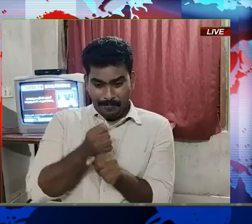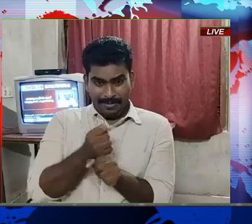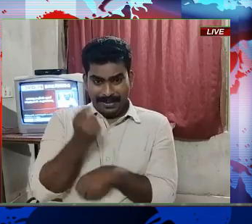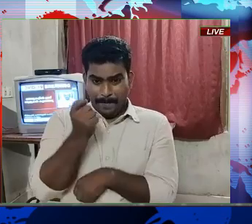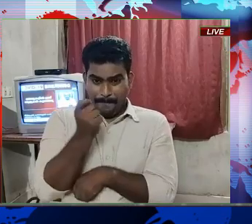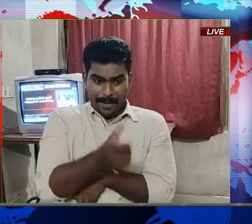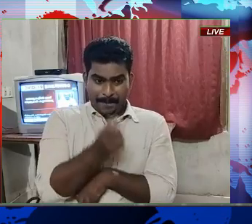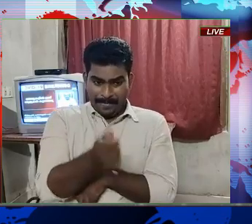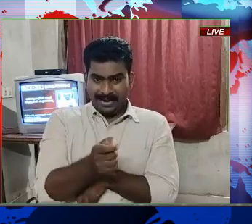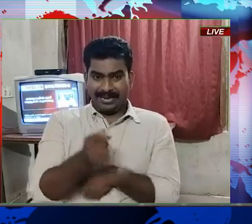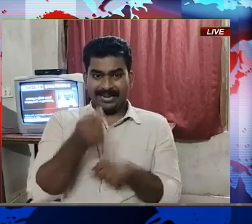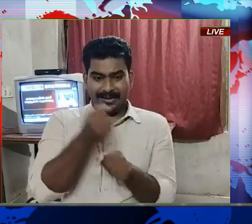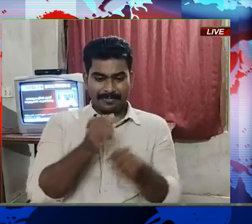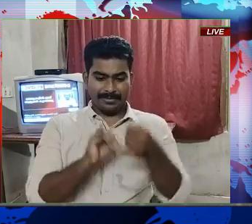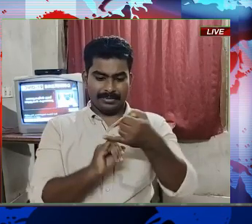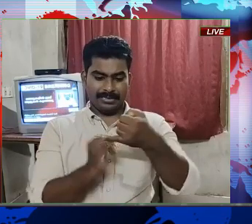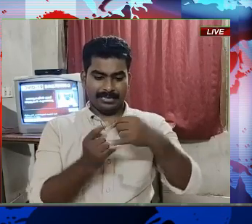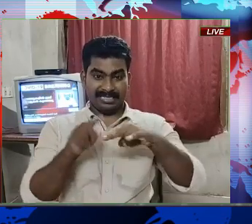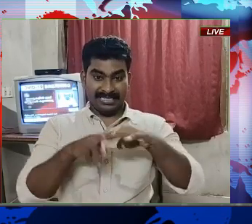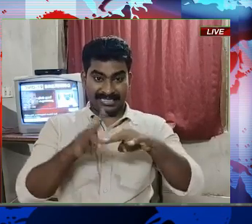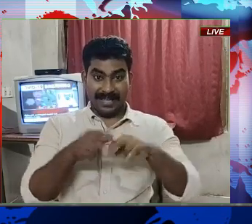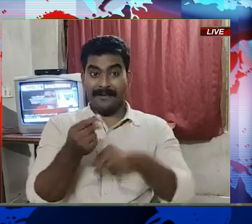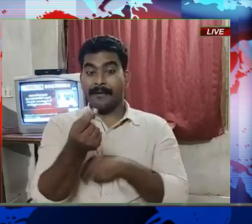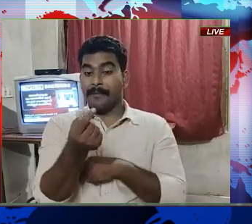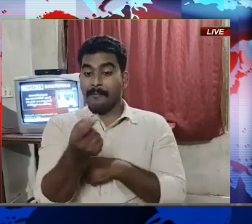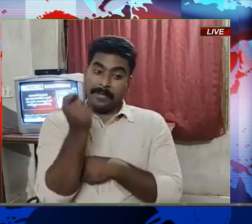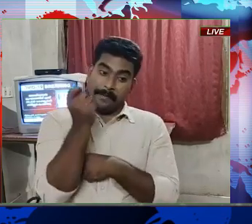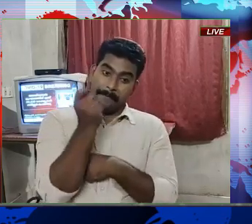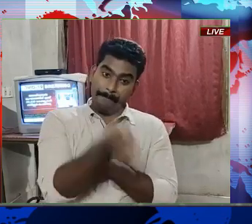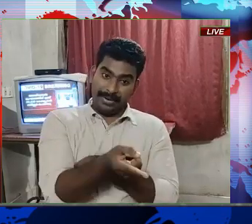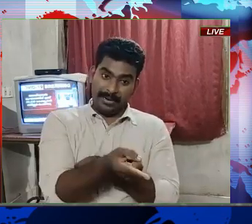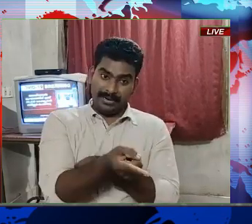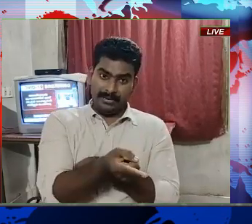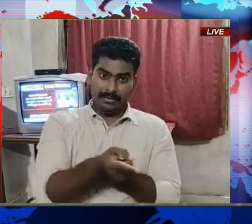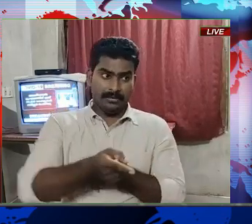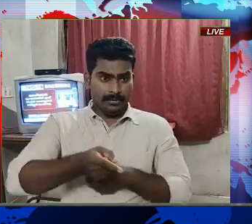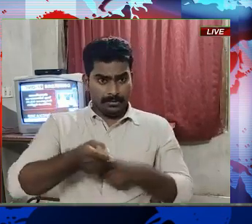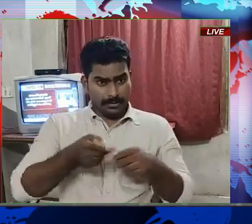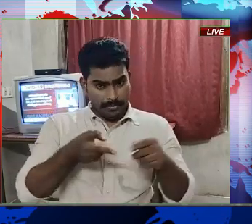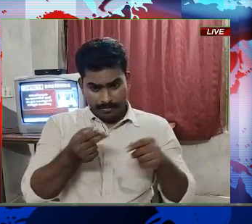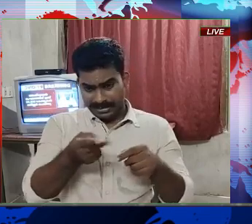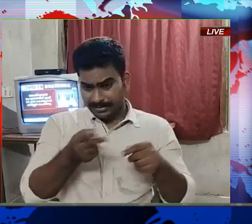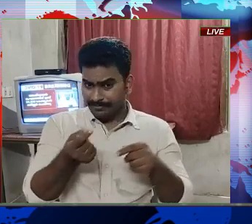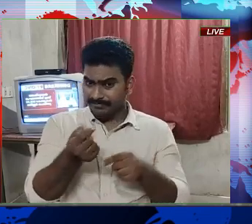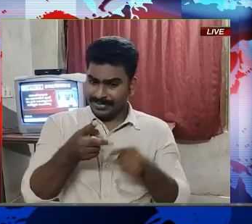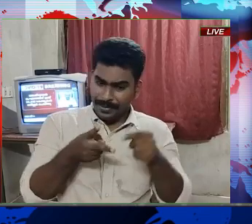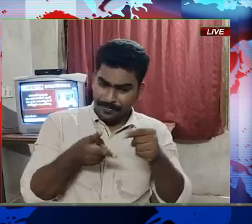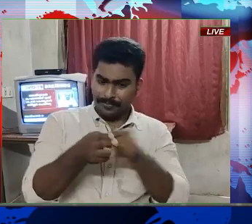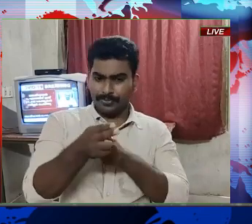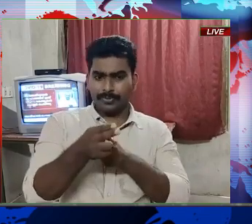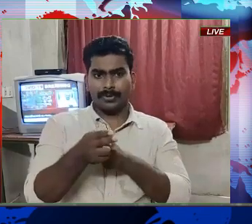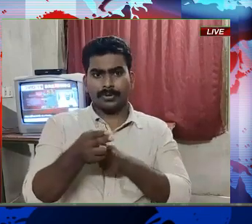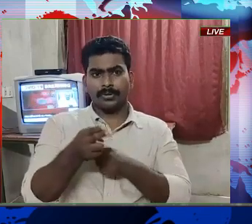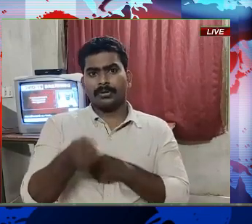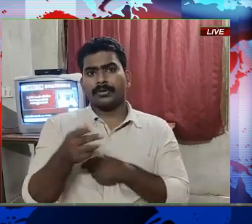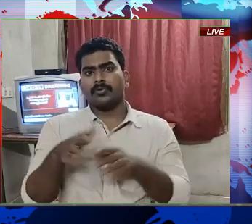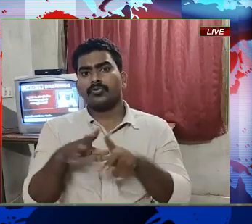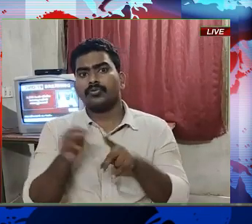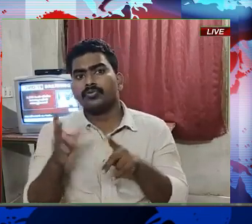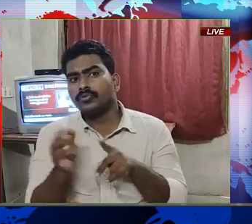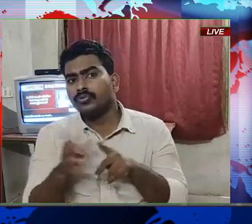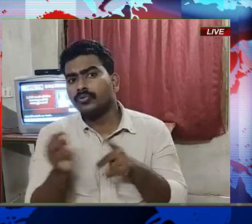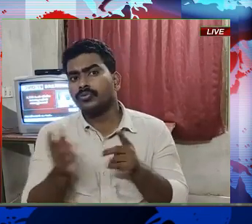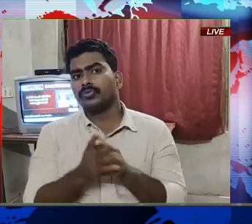ഭാഗമായിട്ടാവണം ശ്രീ MA യൂസഫ് അലി ഡൽഹിയിൽ നിന്ന് 1,00,000 മാസ്ക്